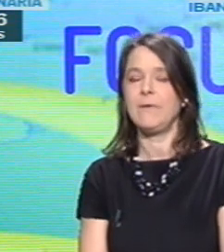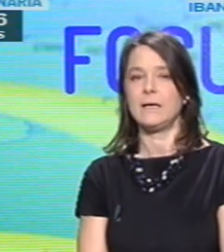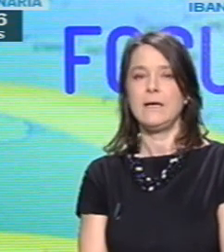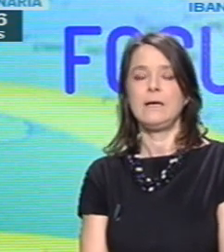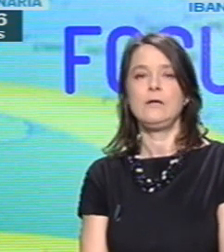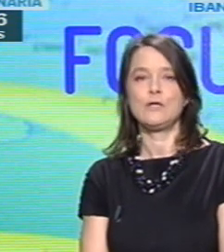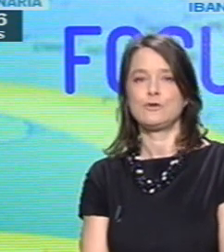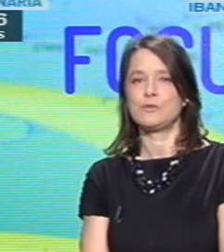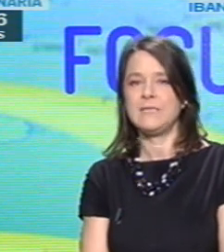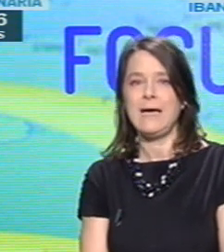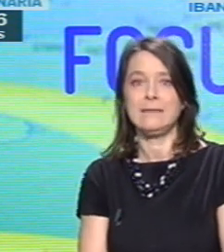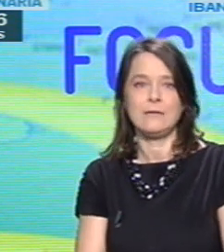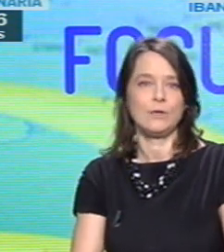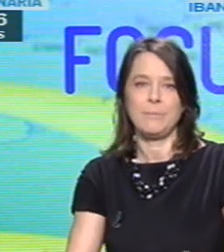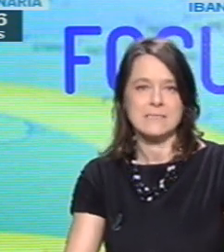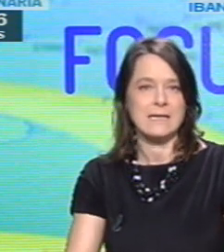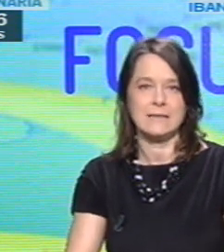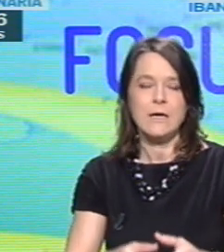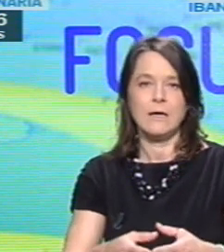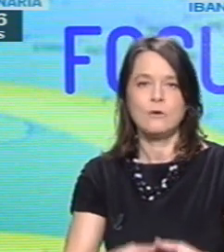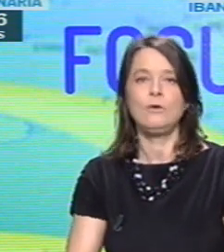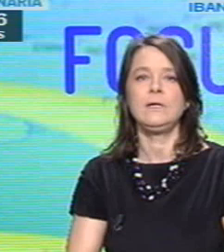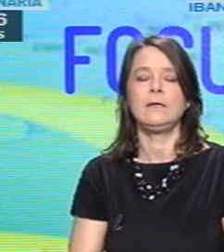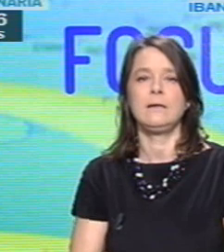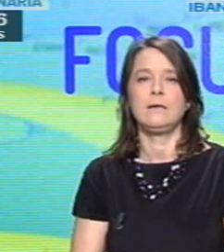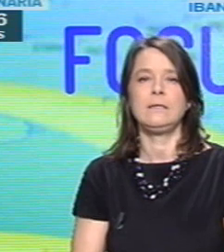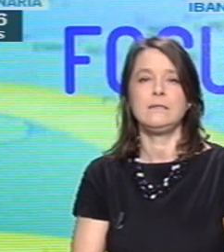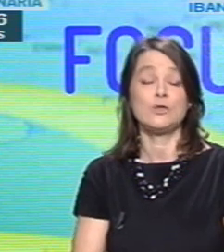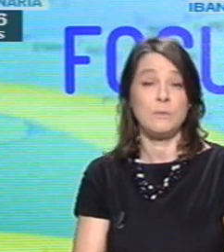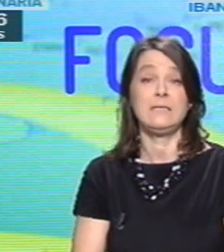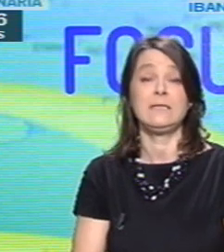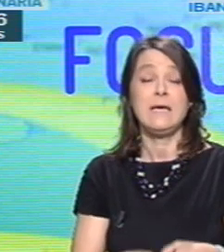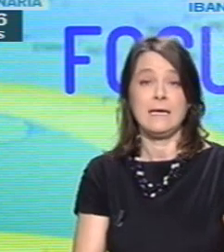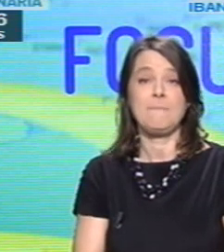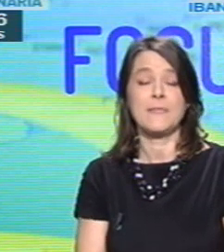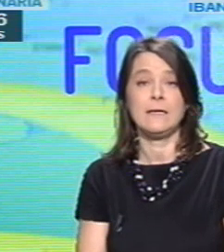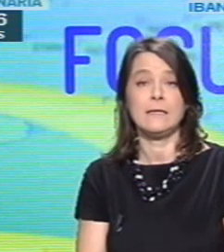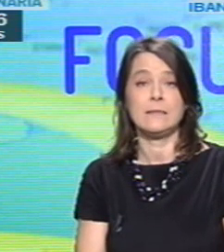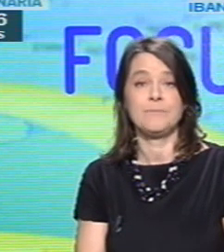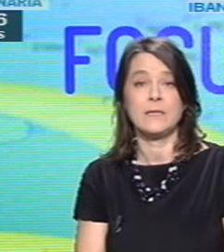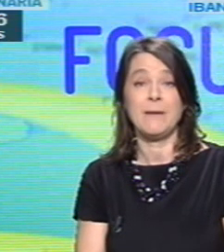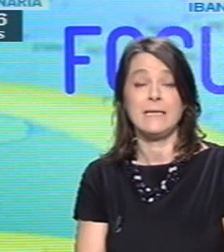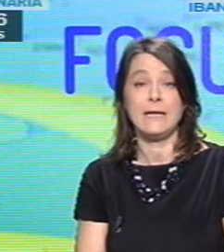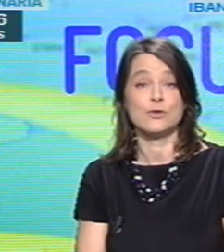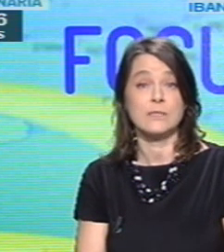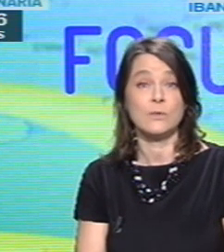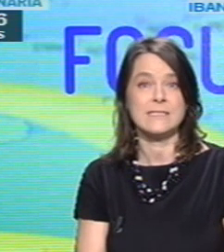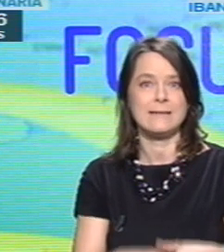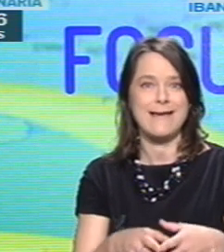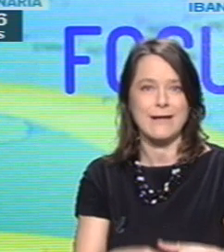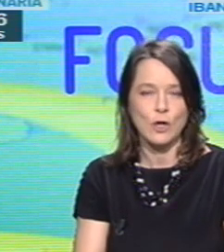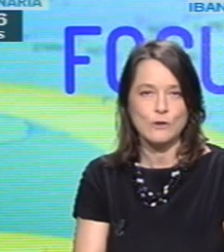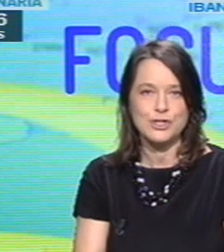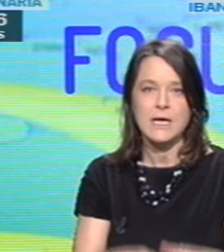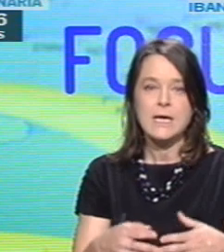strumentazioni per il nostro ospedale, tanto che pensate con gli strumenti e i macchinari che sono stati